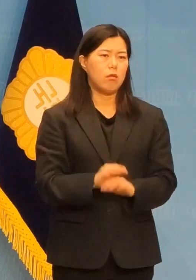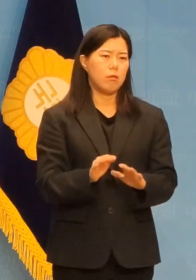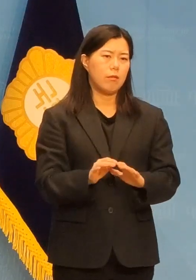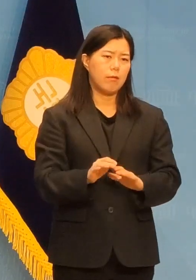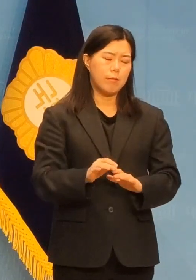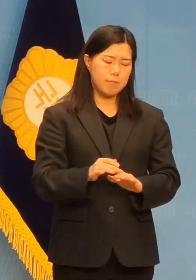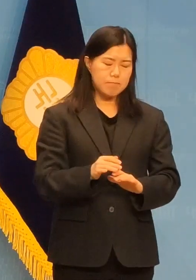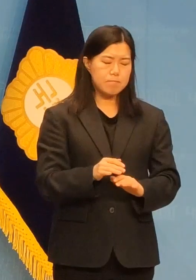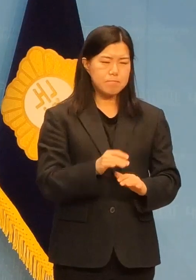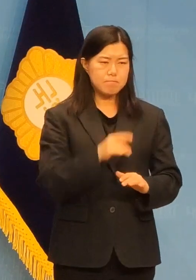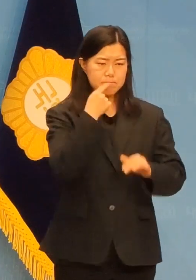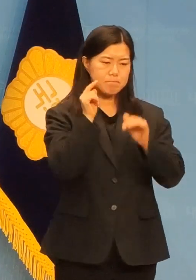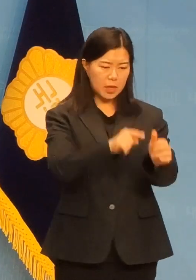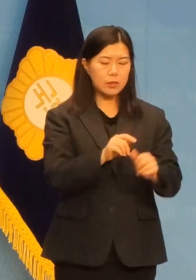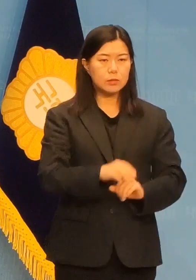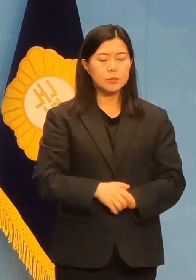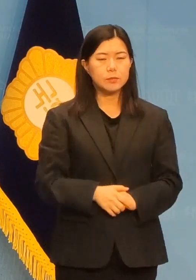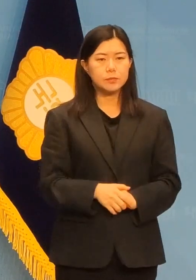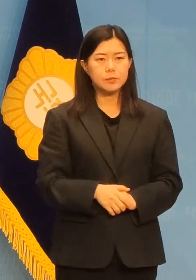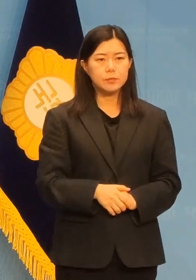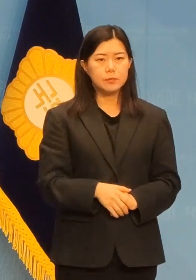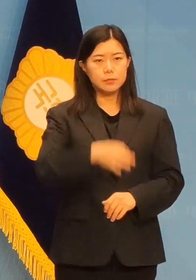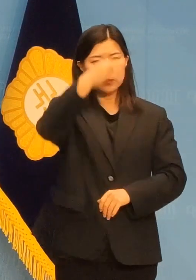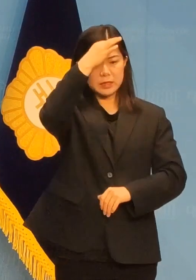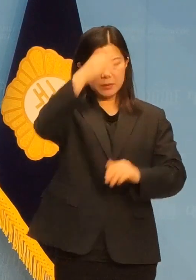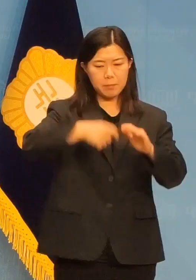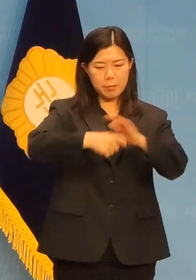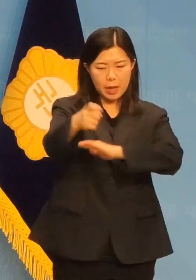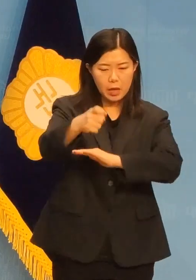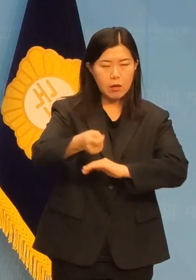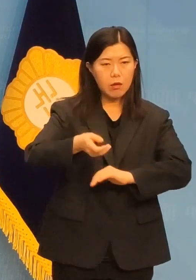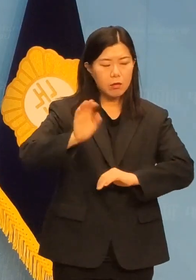강하게 주문했습니다. 기술을 빼앗아도